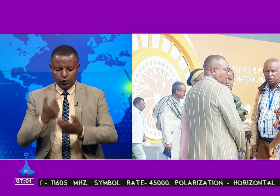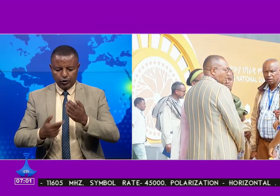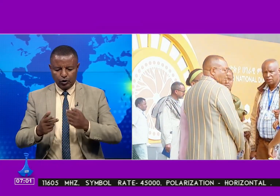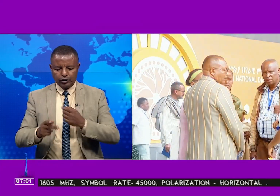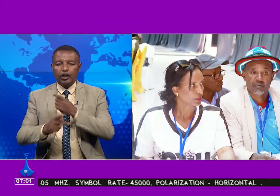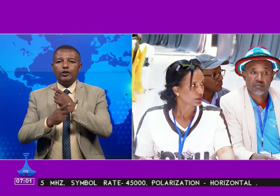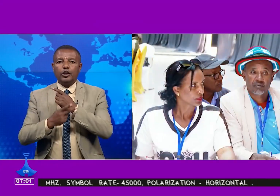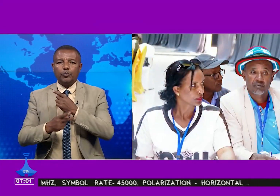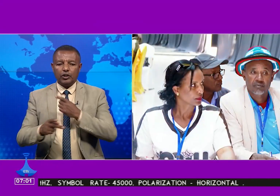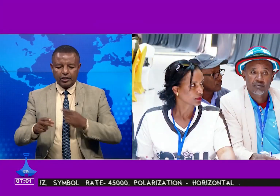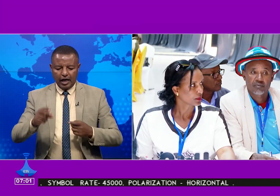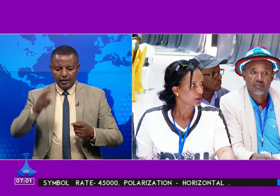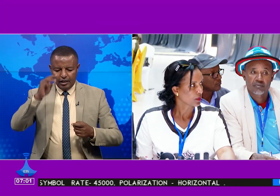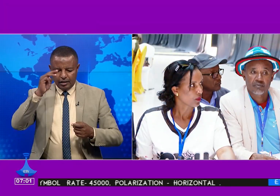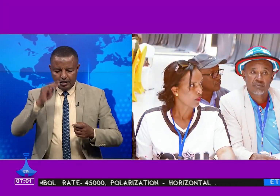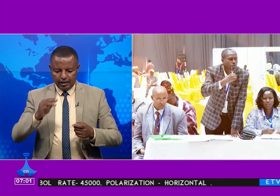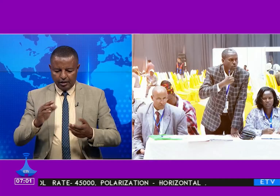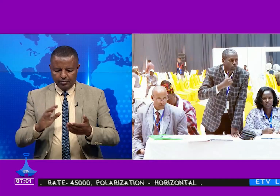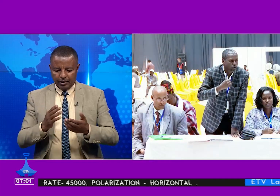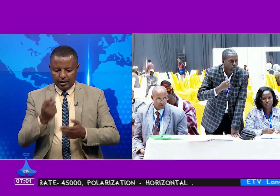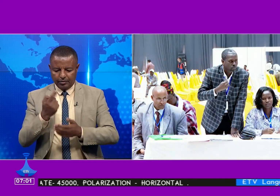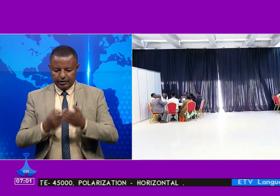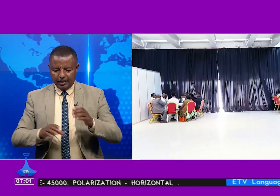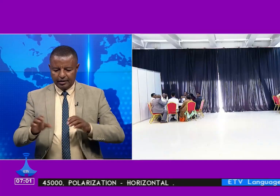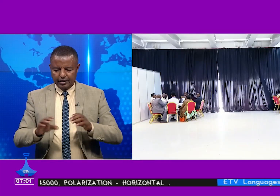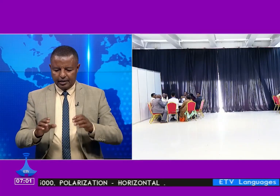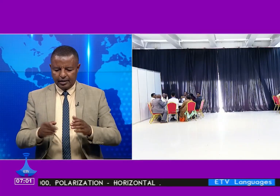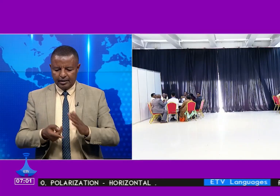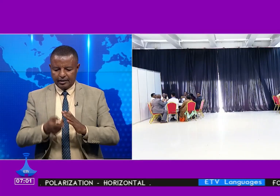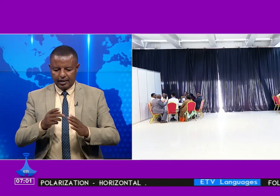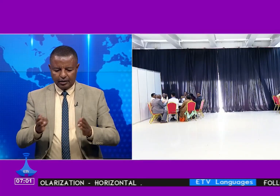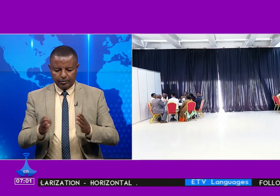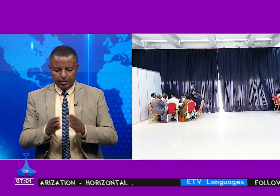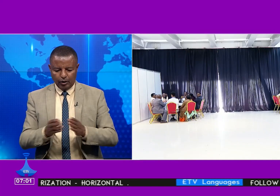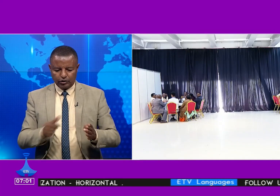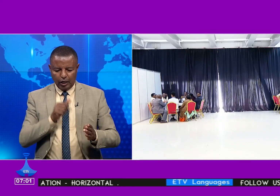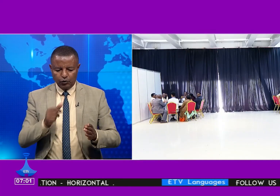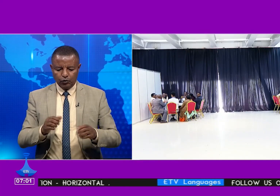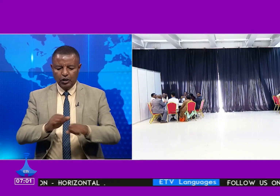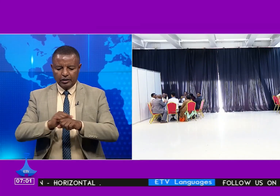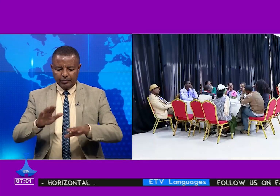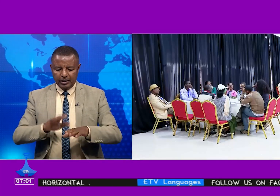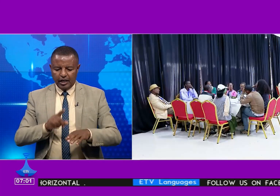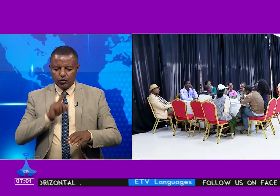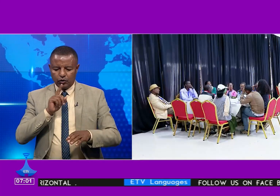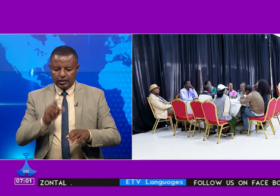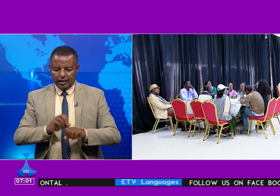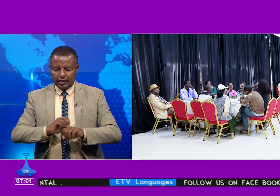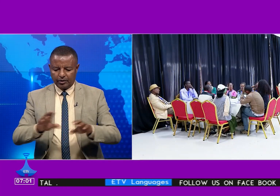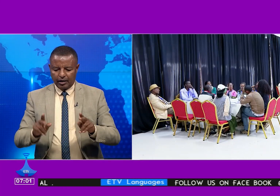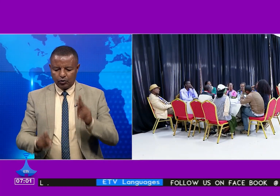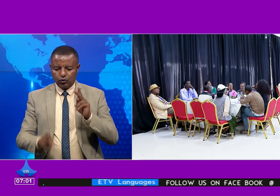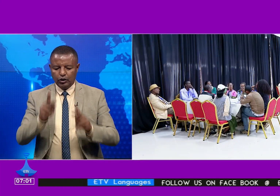የተካሄዱ ውይይቶች የፖለቲካን ሊቃን መካከል ብቻ የተደረገ ተራ ስብሰባዎች ሳይሆኑ የምድር ላይ